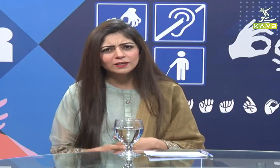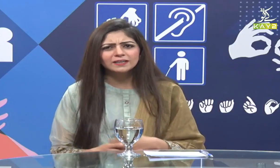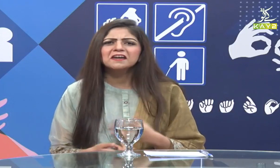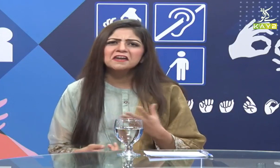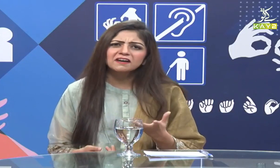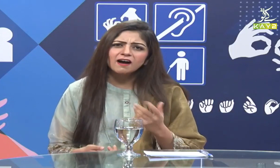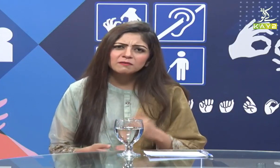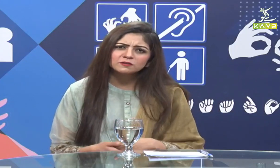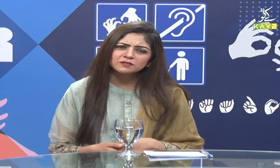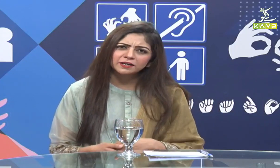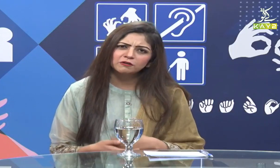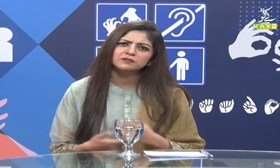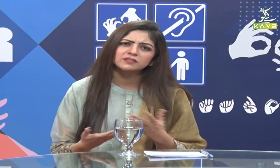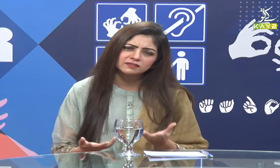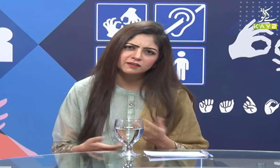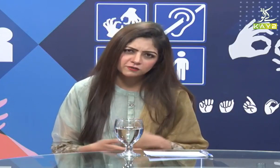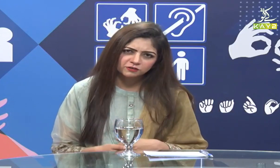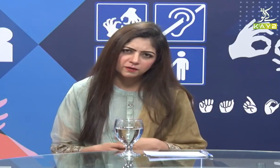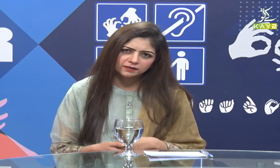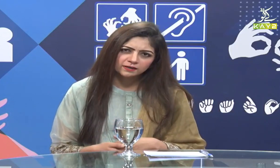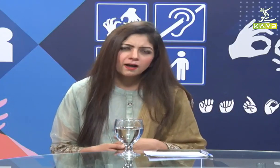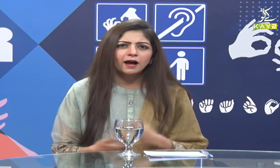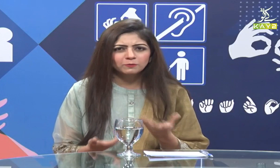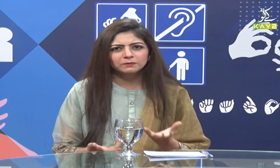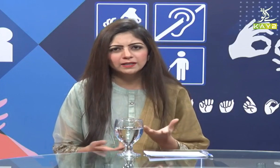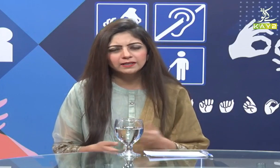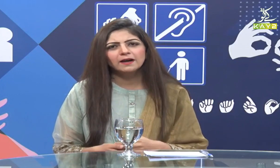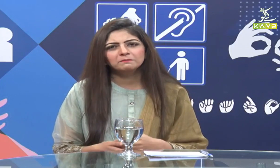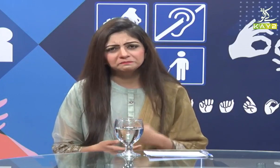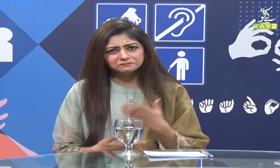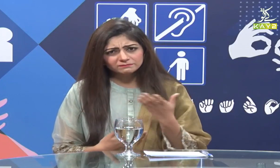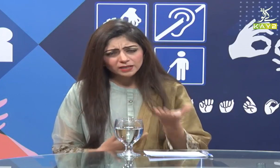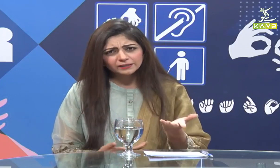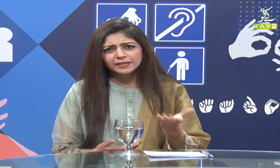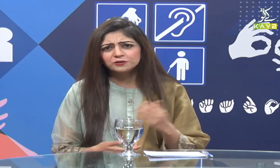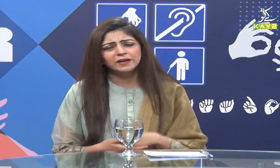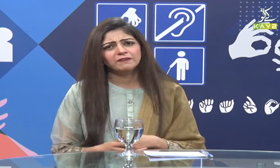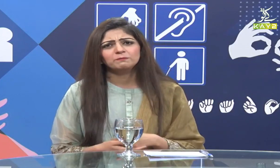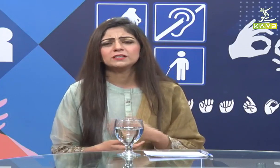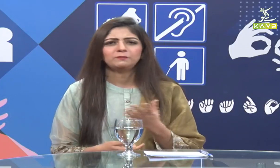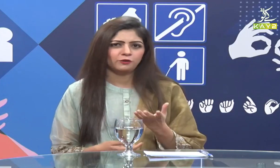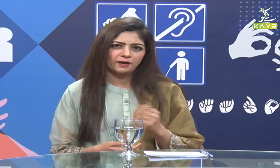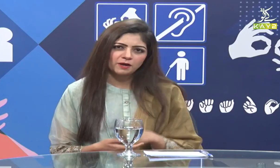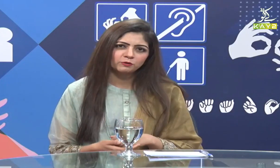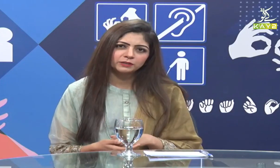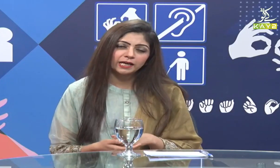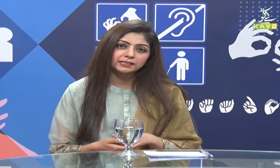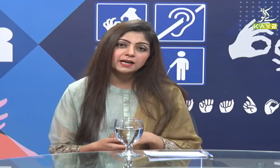कि एक आम सोसाइटी को इस चीज़ की क्या ज़रूरत पड़ेगी। आपको पता है कि हम ने जो है वो पिछले प्रोग्राम में आपको बताया था